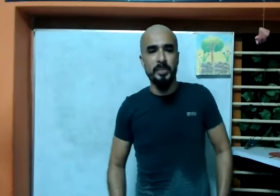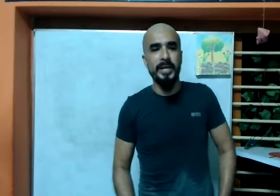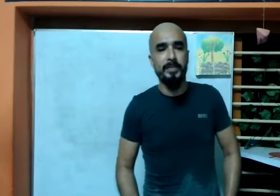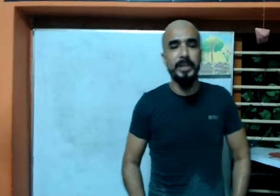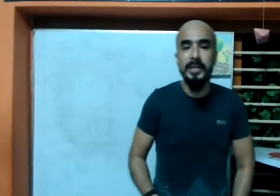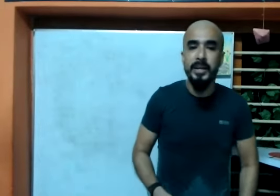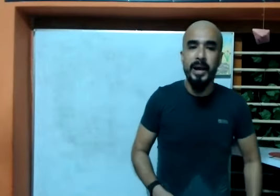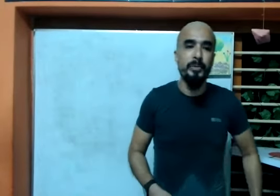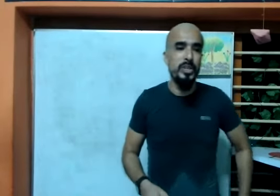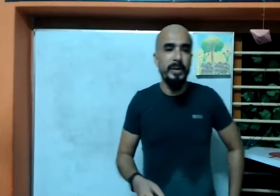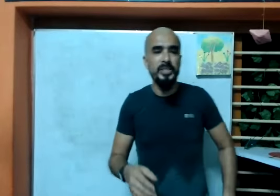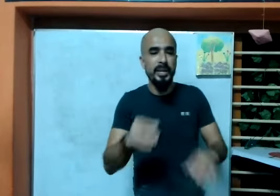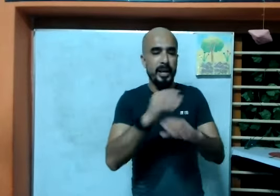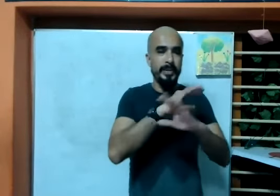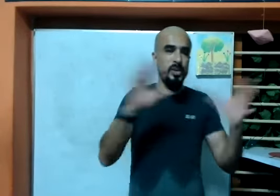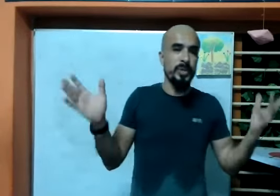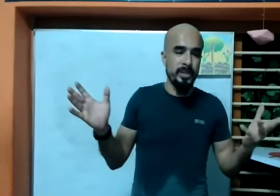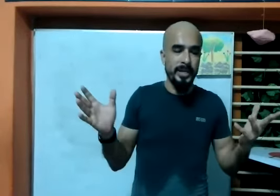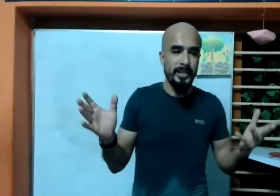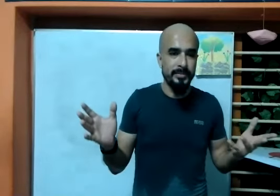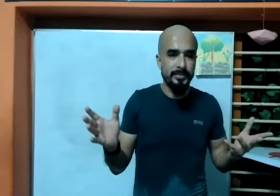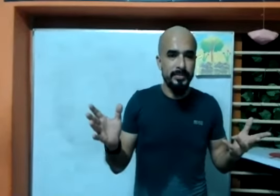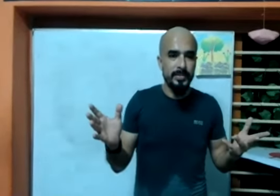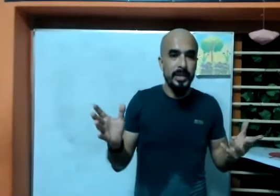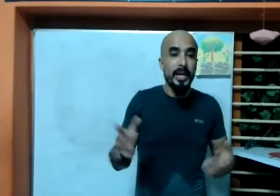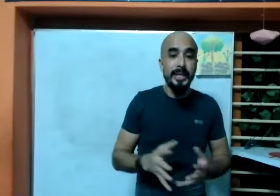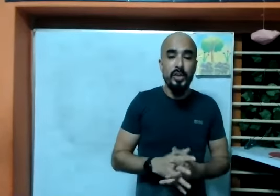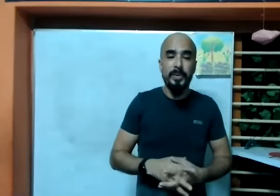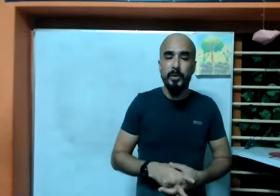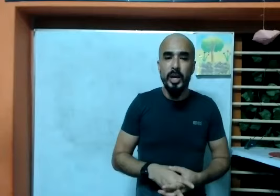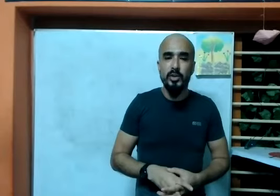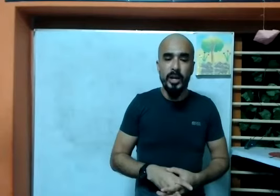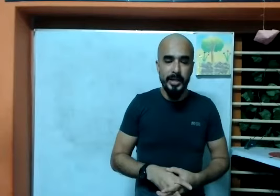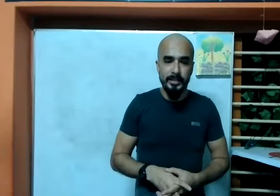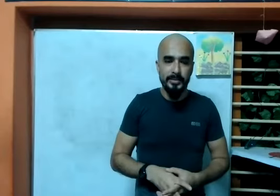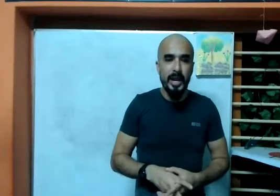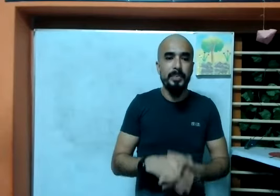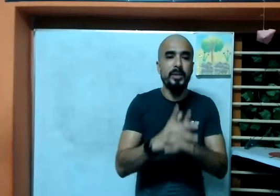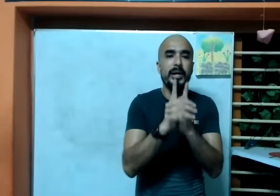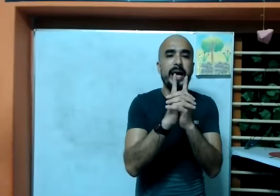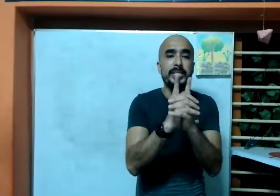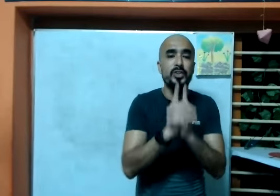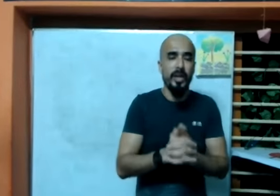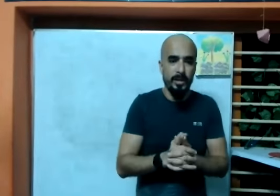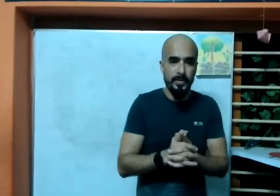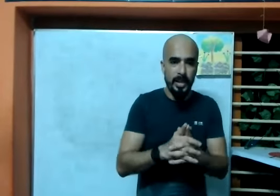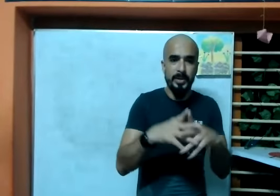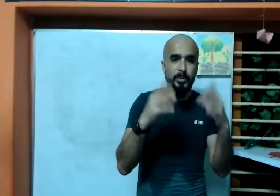পারিনি আপনাদের আমি বুঝতে পারছি আমি কিছুই বোঝাতে পারিনি কিন্তু আপনার বোঝানোর দরকার নেই আপনার দরকার কাজ করা আপনার